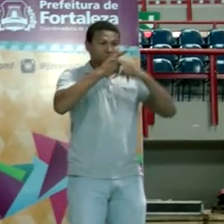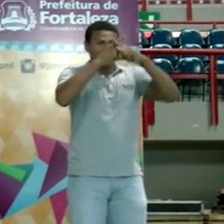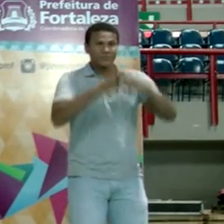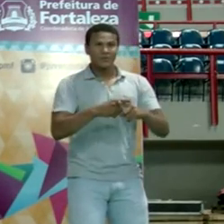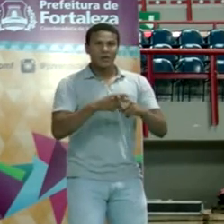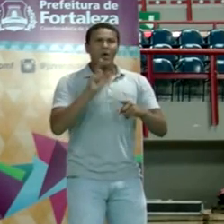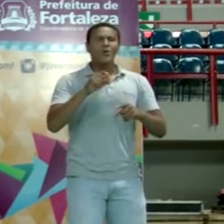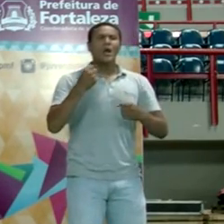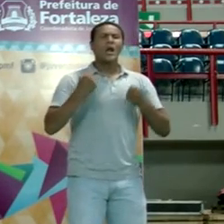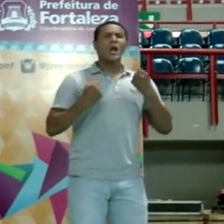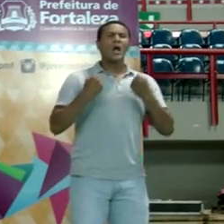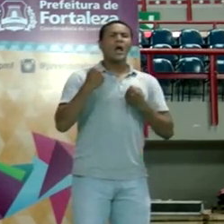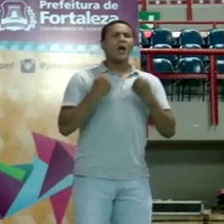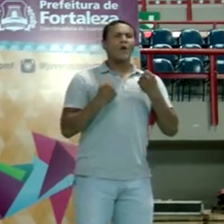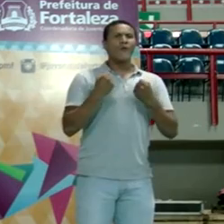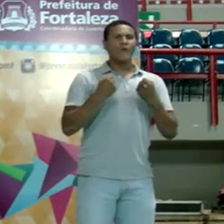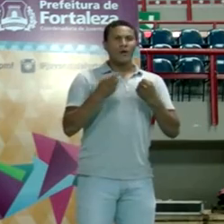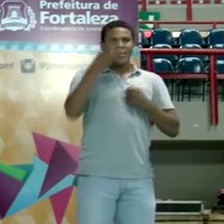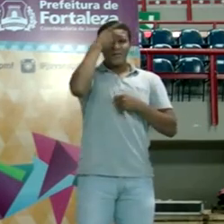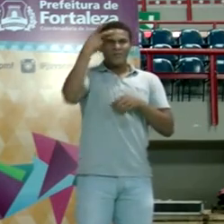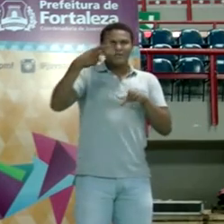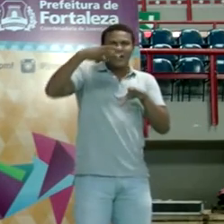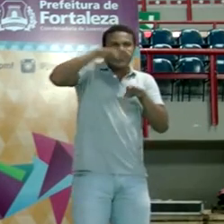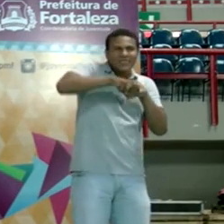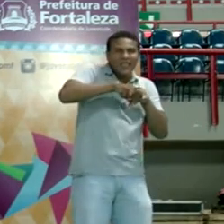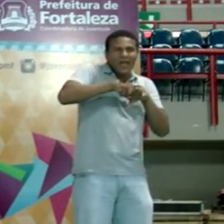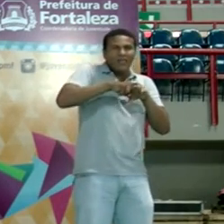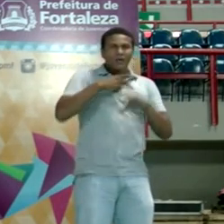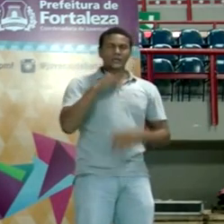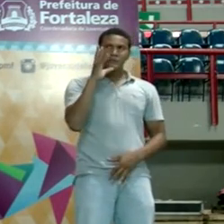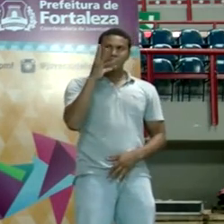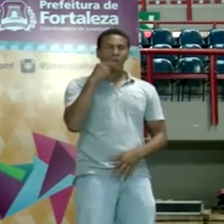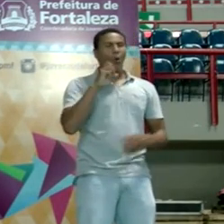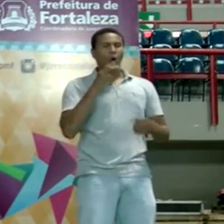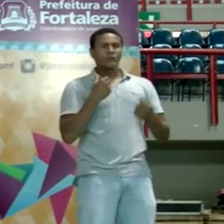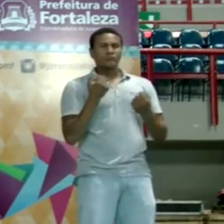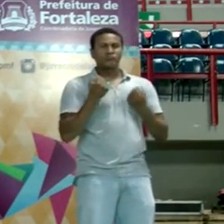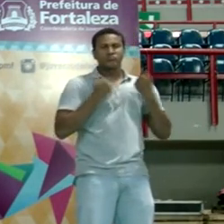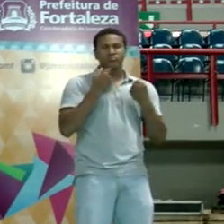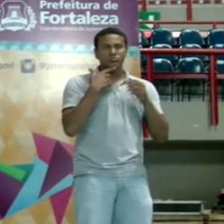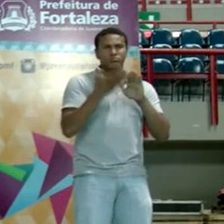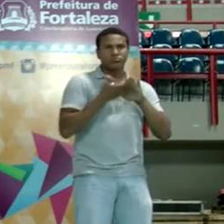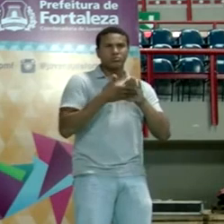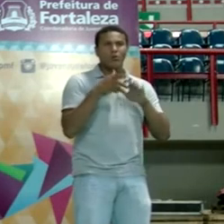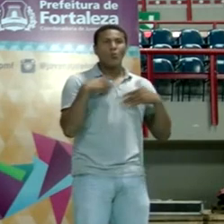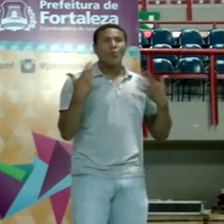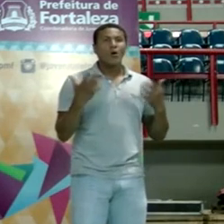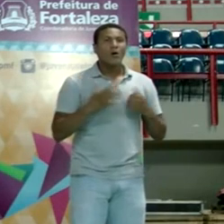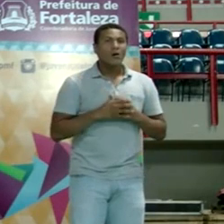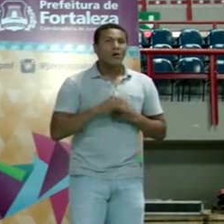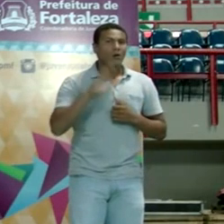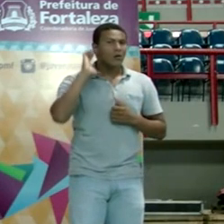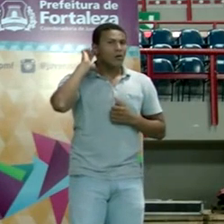carro. Seja quando fica mais gente lá dentro, ou vai ser quem dirige mais rápido. O carro é de que fabricante?